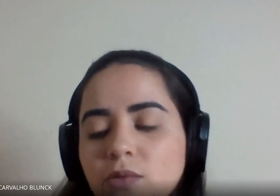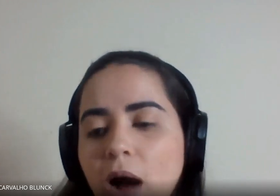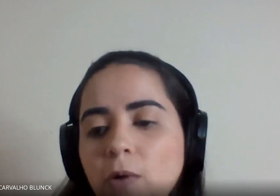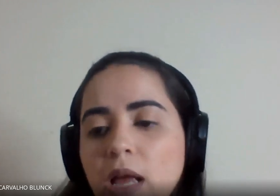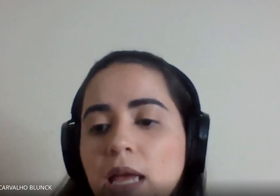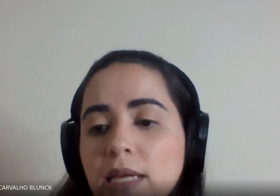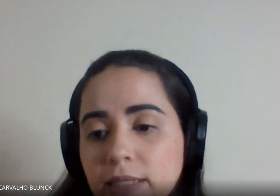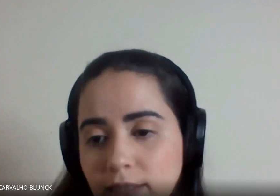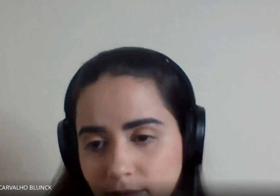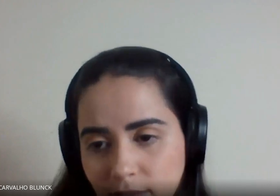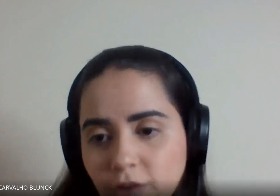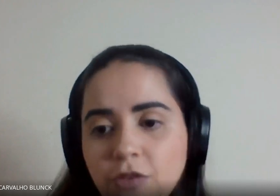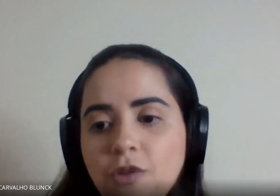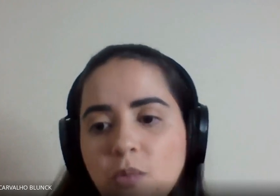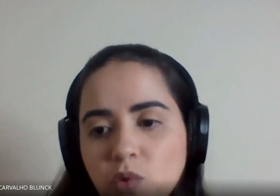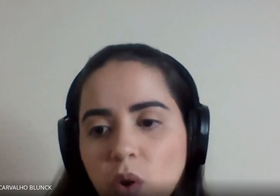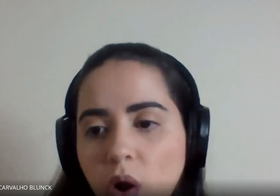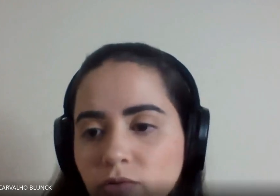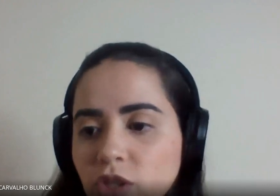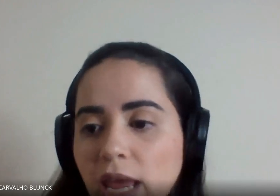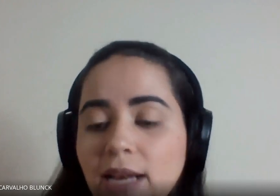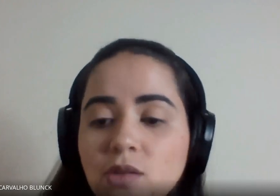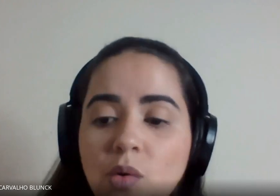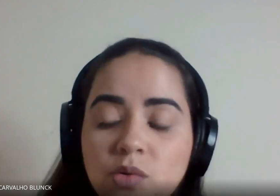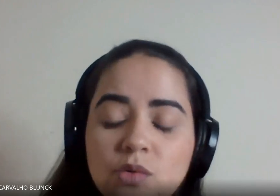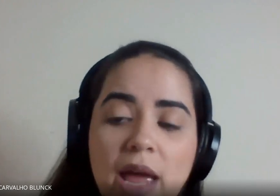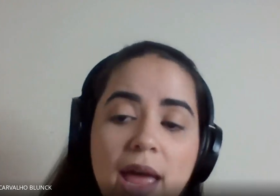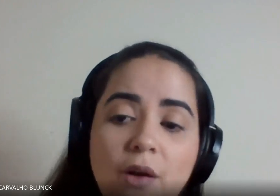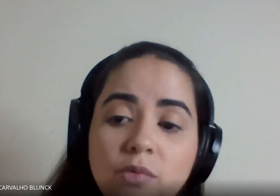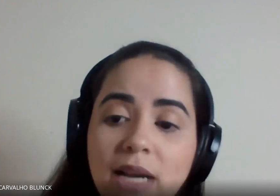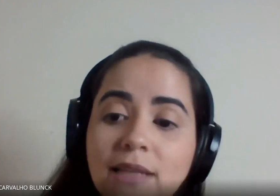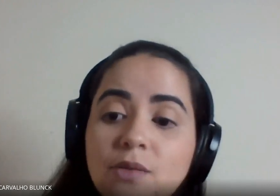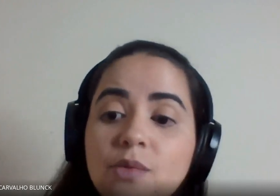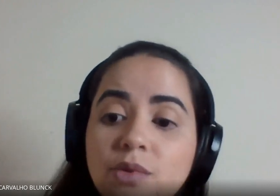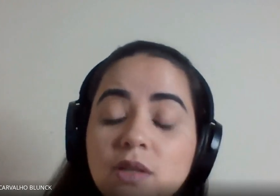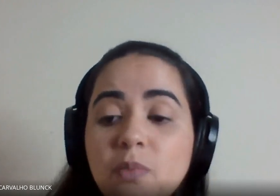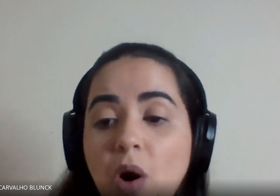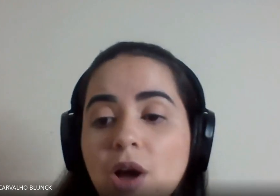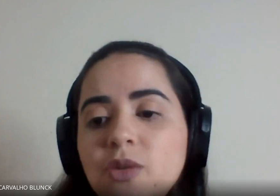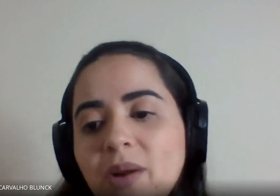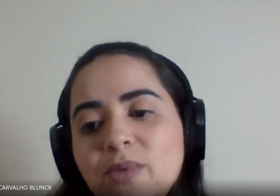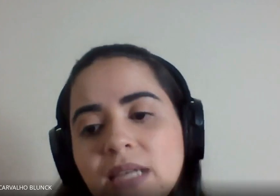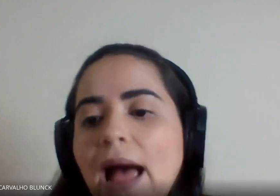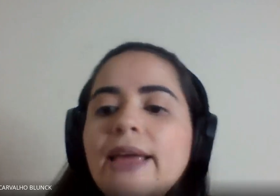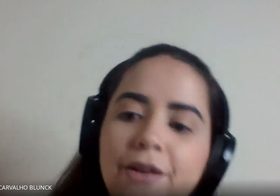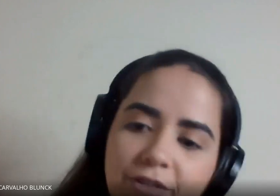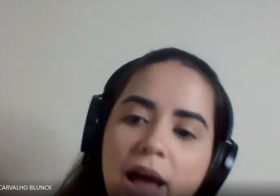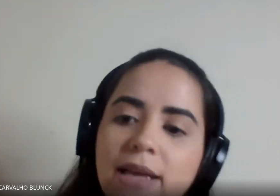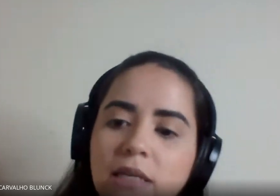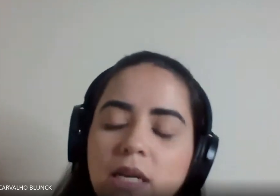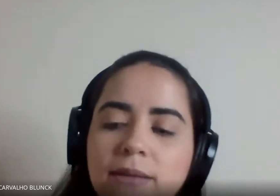escola estadual. Se não for muito longe, eles contratam o transporte para buscar